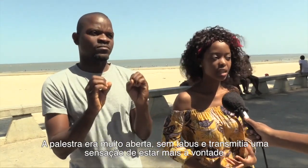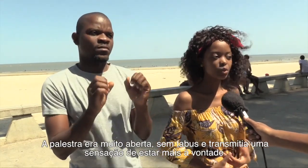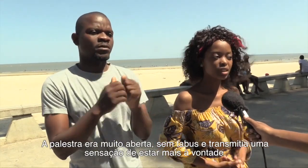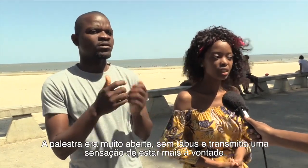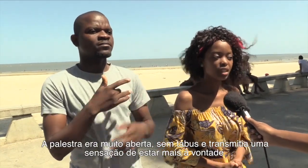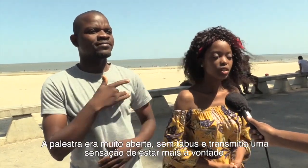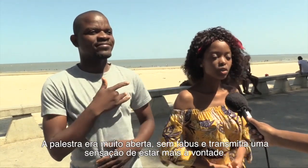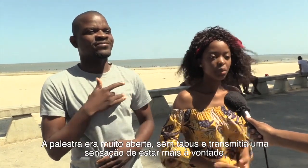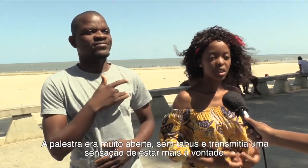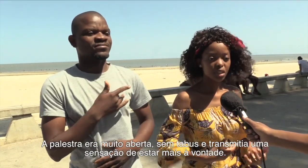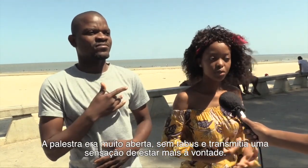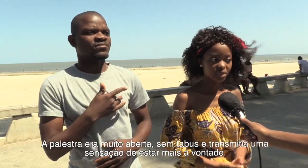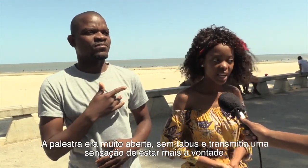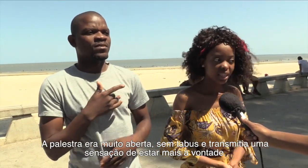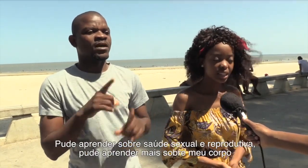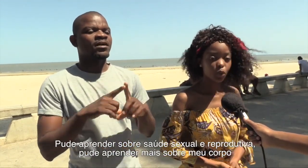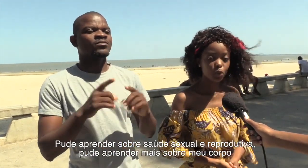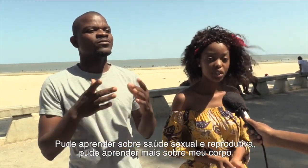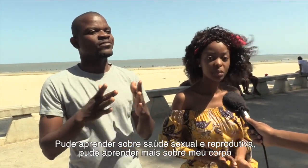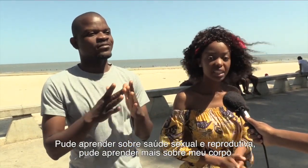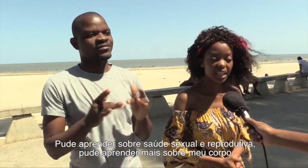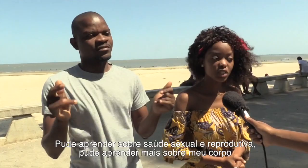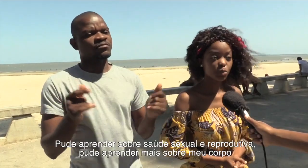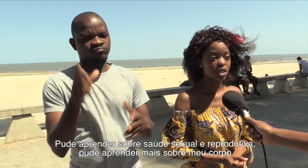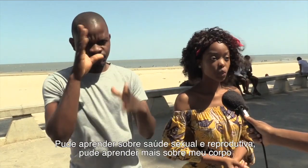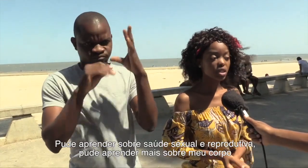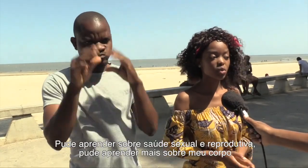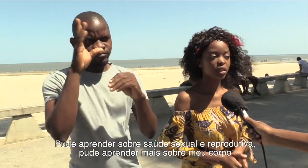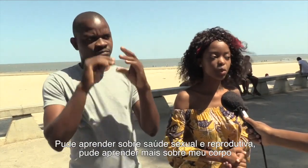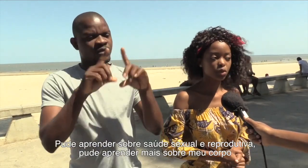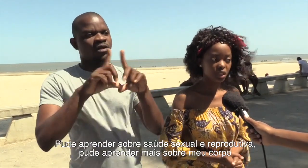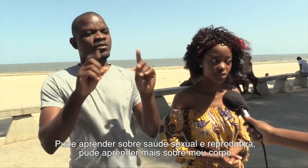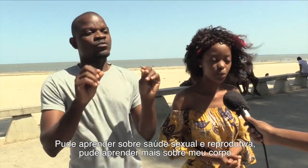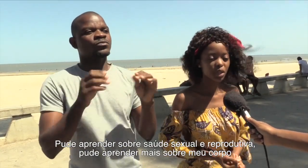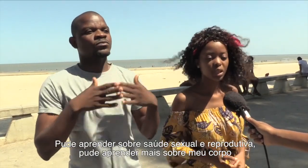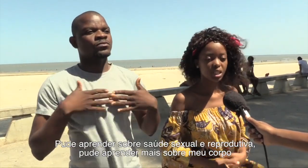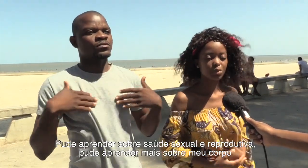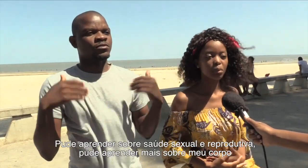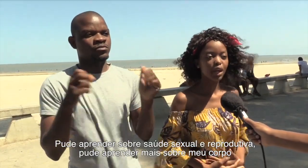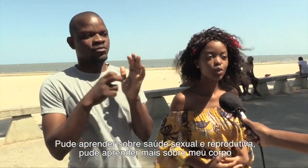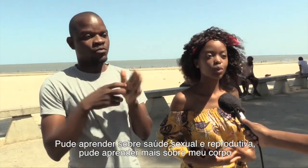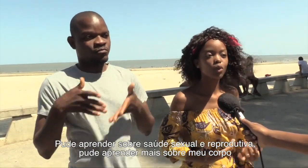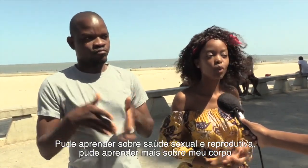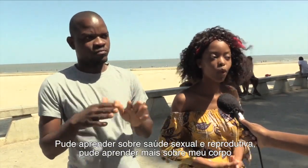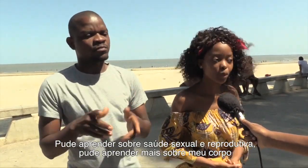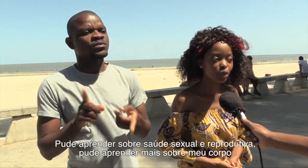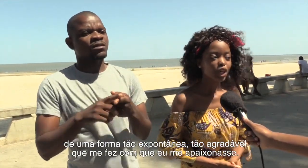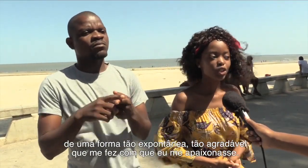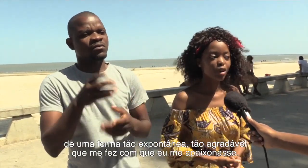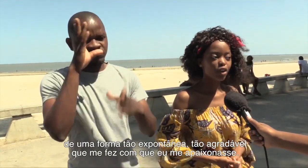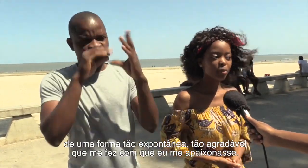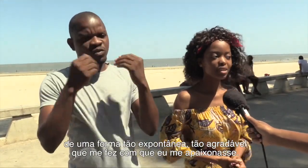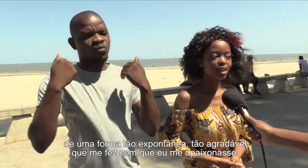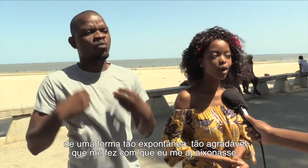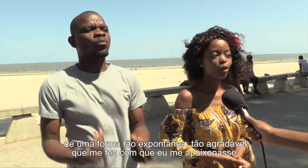sensação de totalmente à vontade, que eu pude aprender sobre a saúde sexual reprodutiva, pude aprender a saber mais sobre o meu corpo,